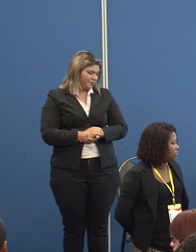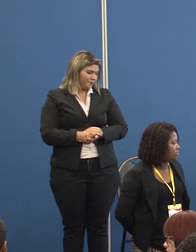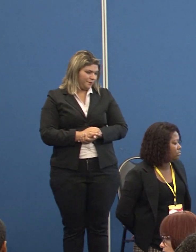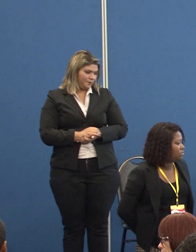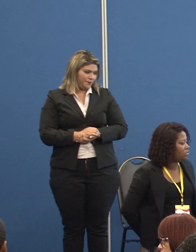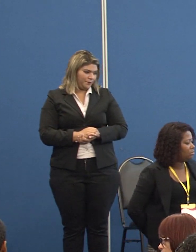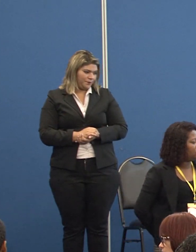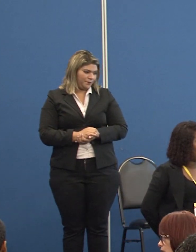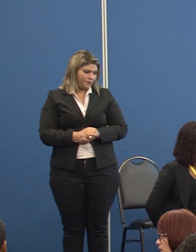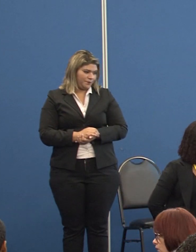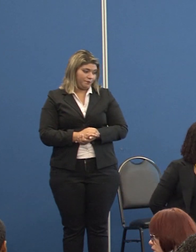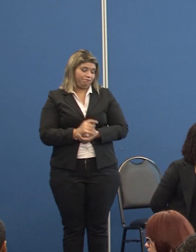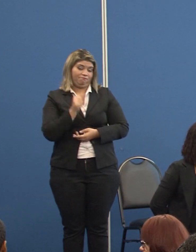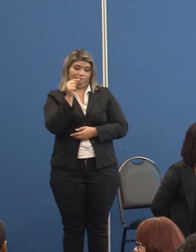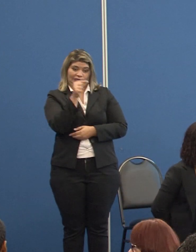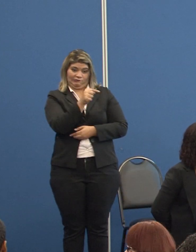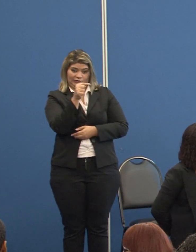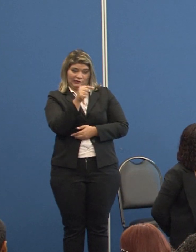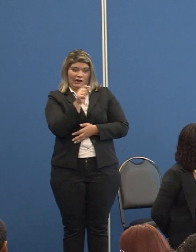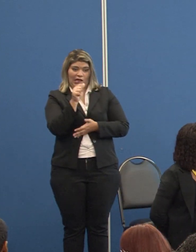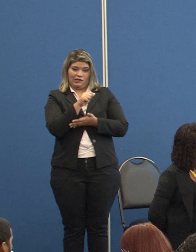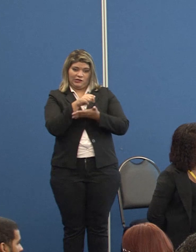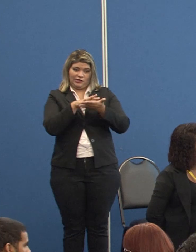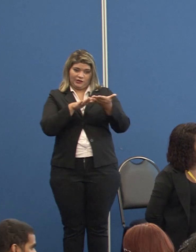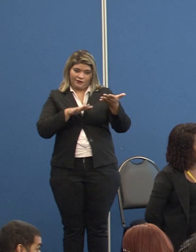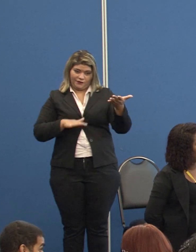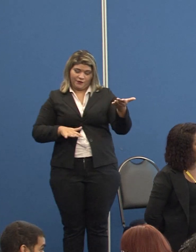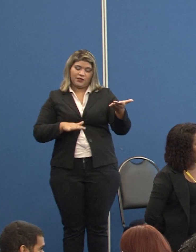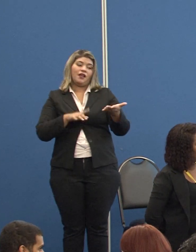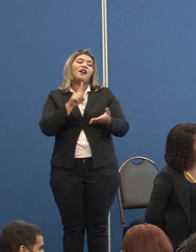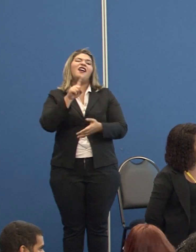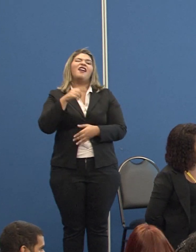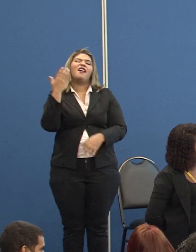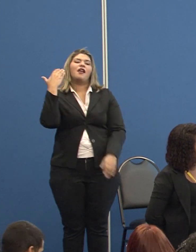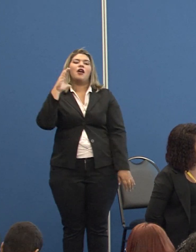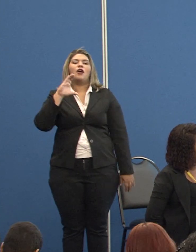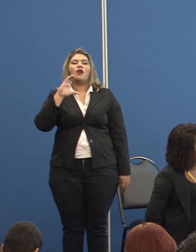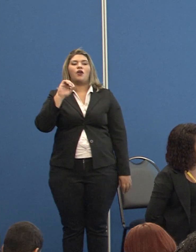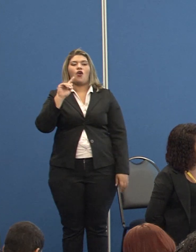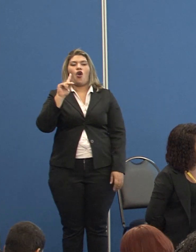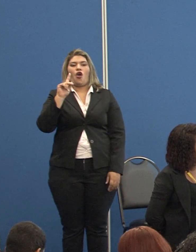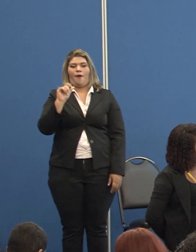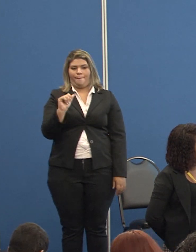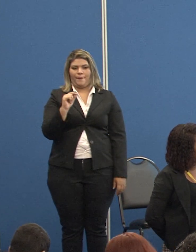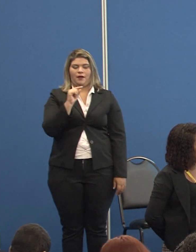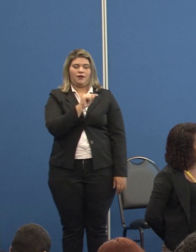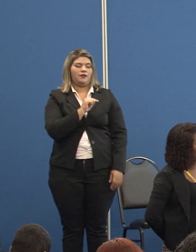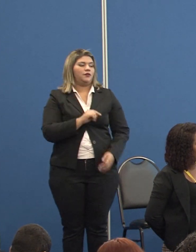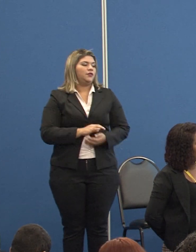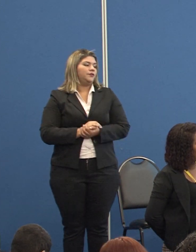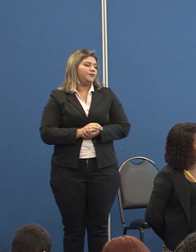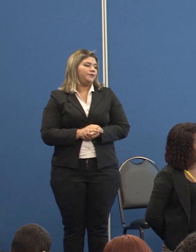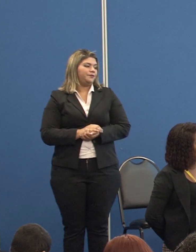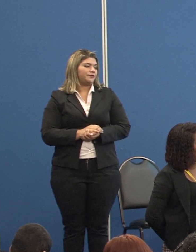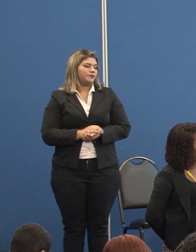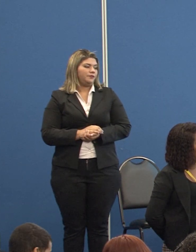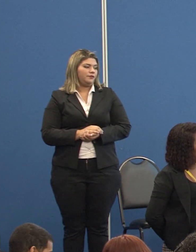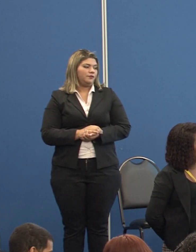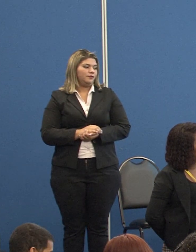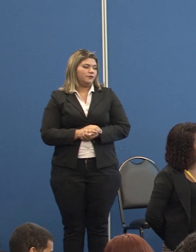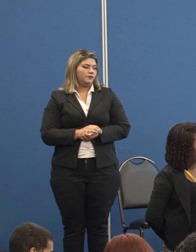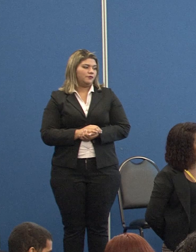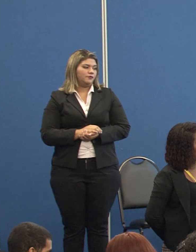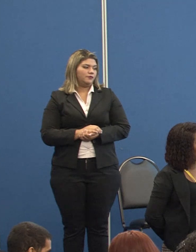Então, essa atividade aqui foi na época da Copa. E aí nós tínhamos que fazer